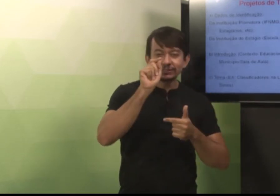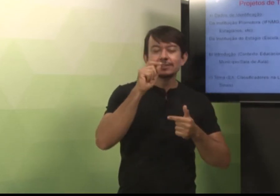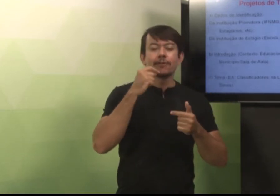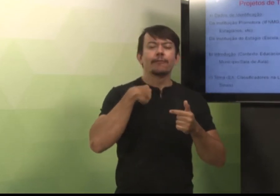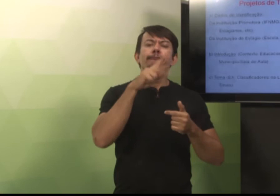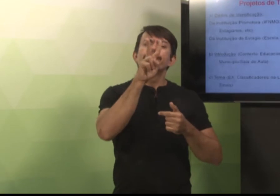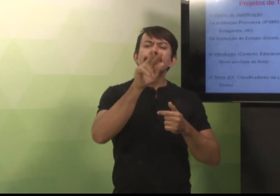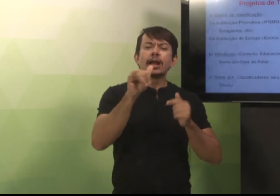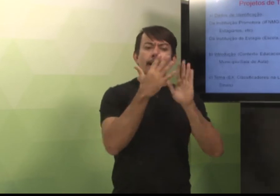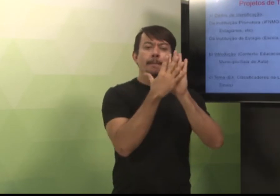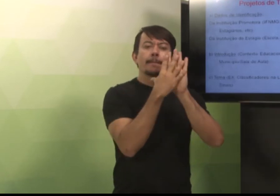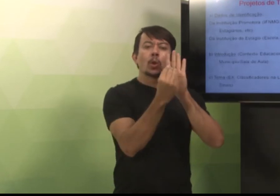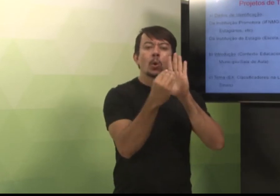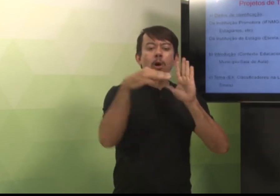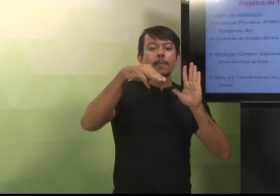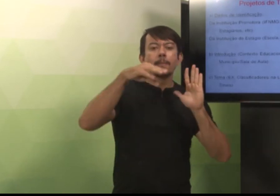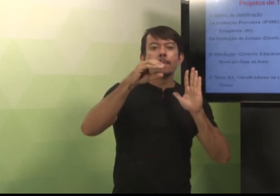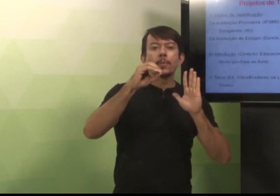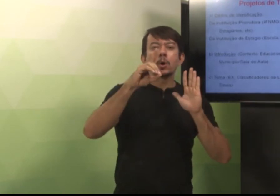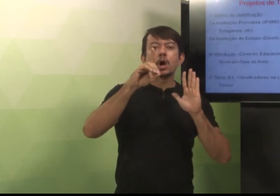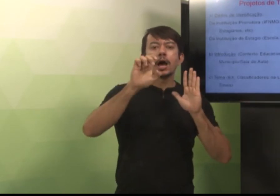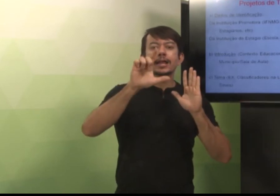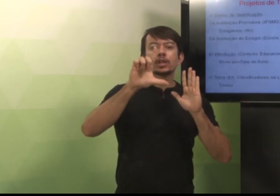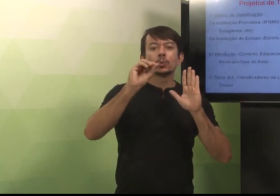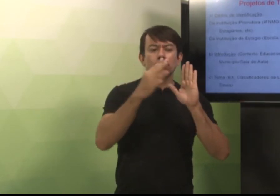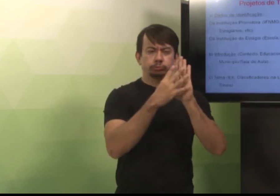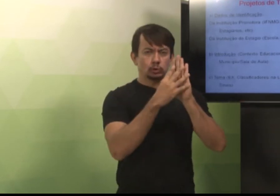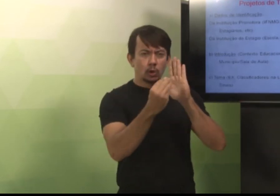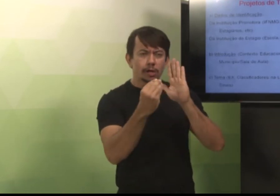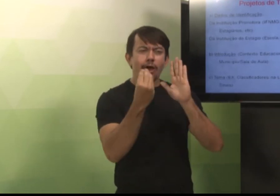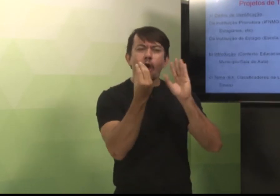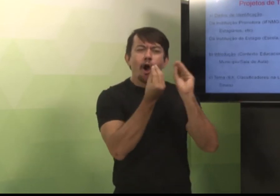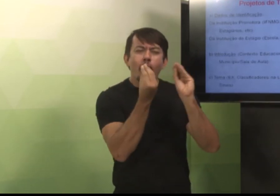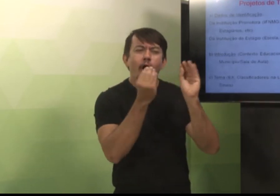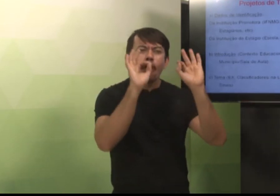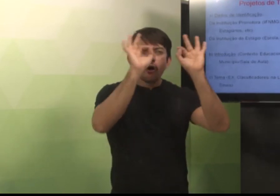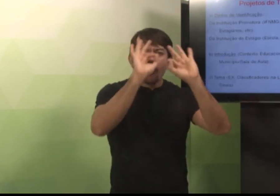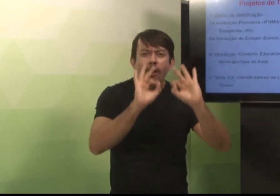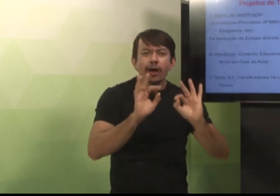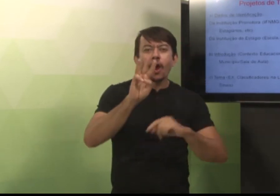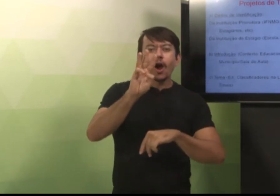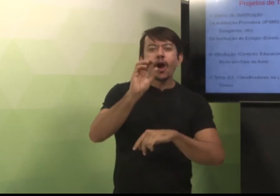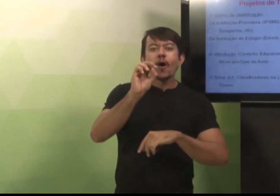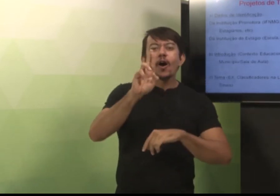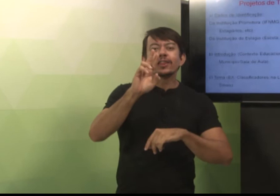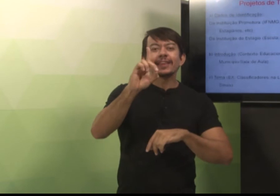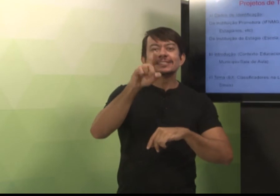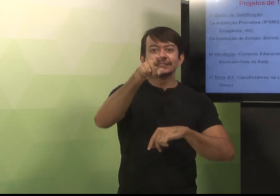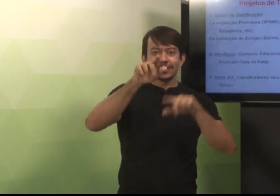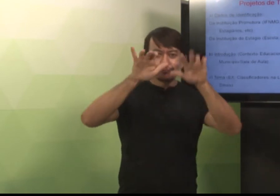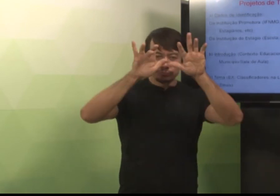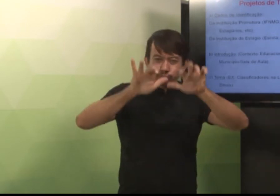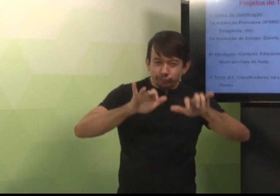Agora temos aqui um projeto de trabalho. Eu vou mostrar para vocês o modelo. Como vocês vão